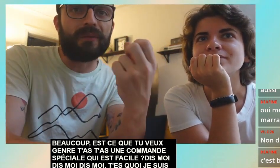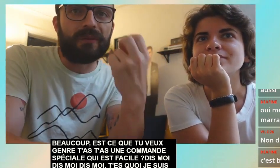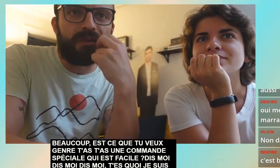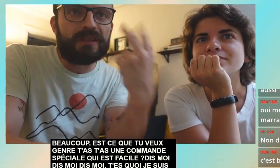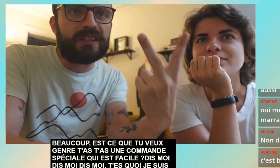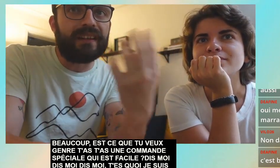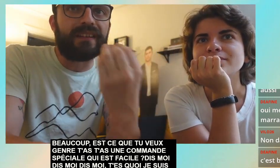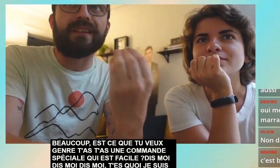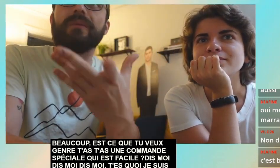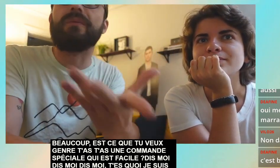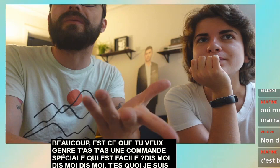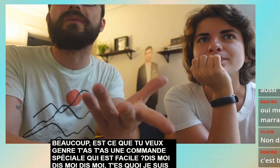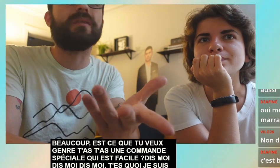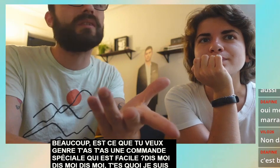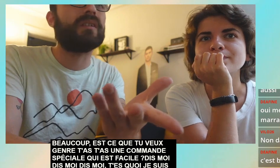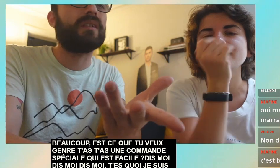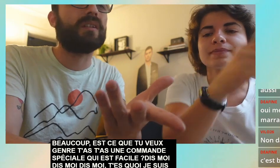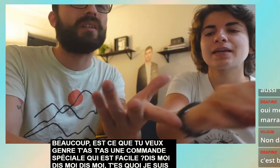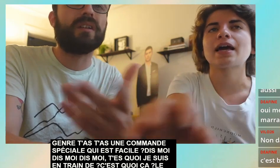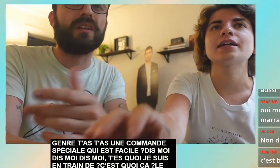Le chat, il est où? Non,